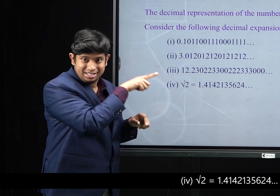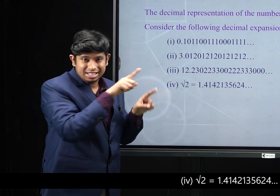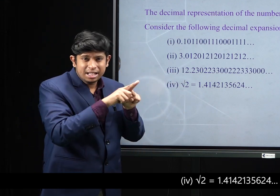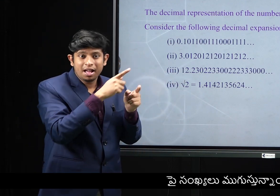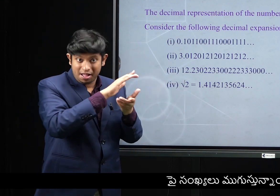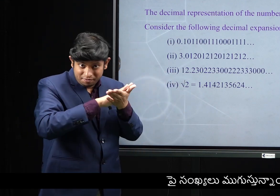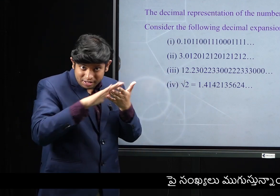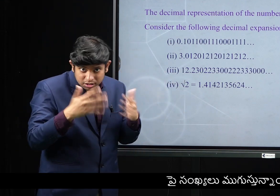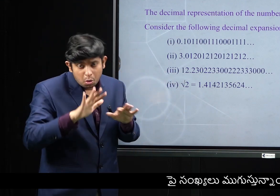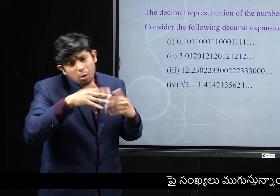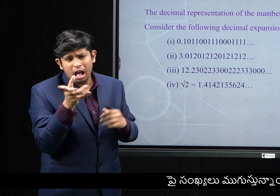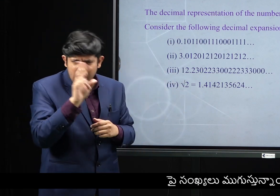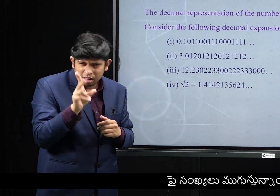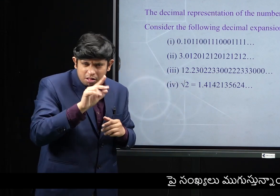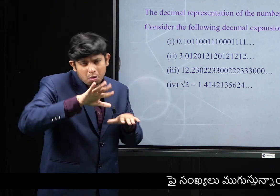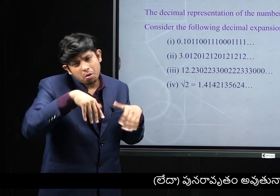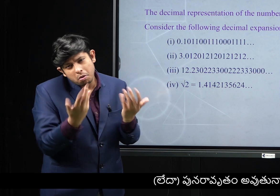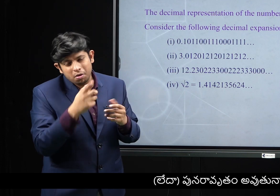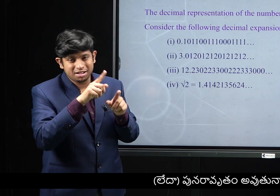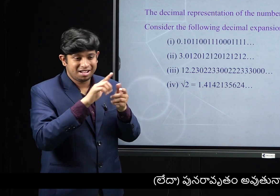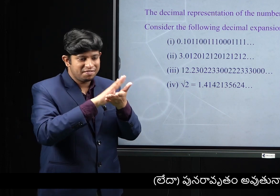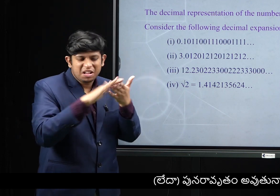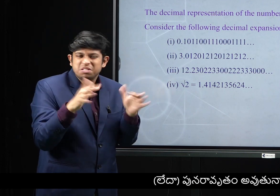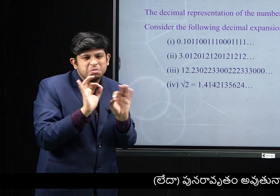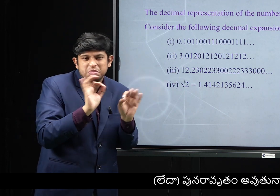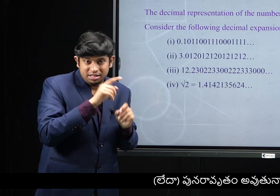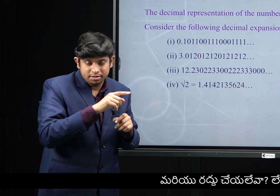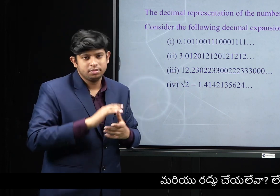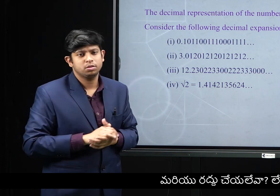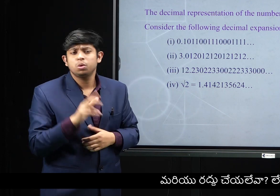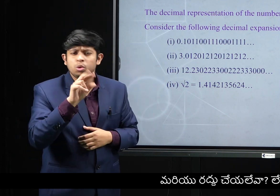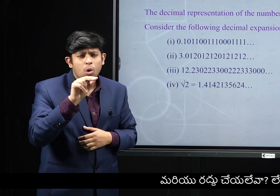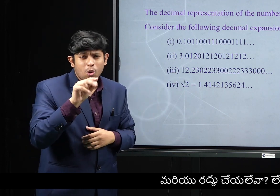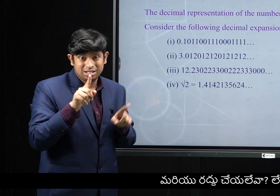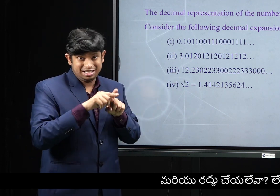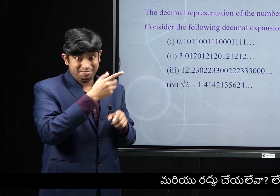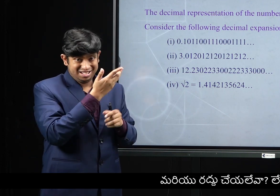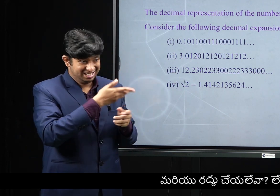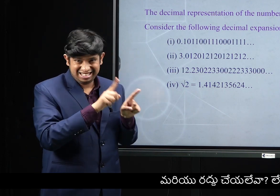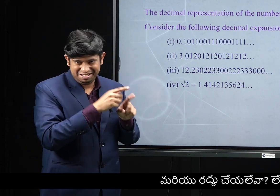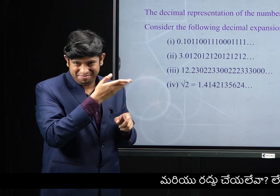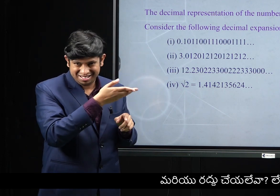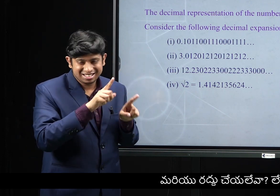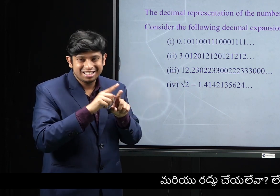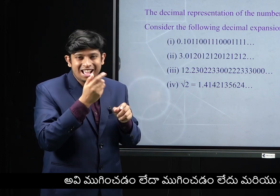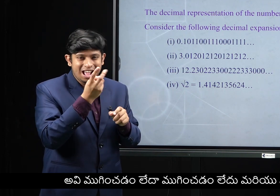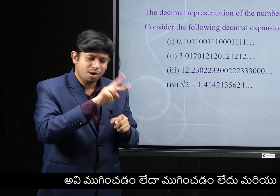1.4141213562 పై సంఖ్యలు ముగుస్తున్నాయా లేదా పునరావృతం అవుతున్నాయా మరియు రద్దు చేయలేవా? లేదు. ముగించటం